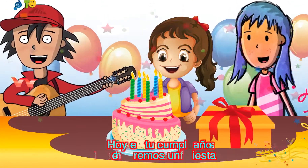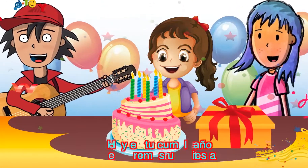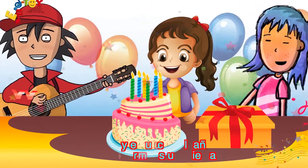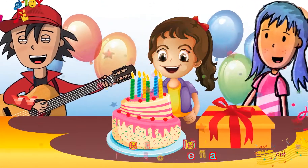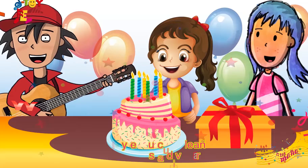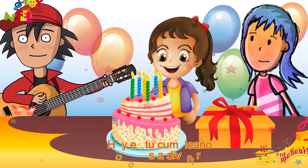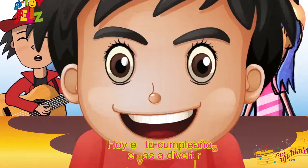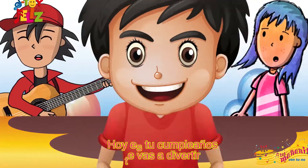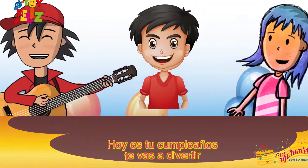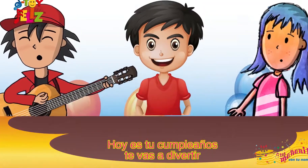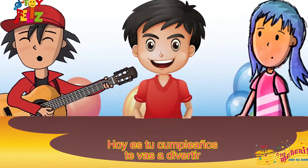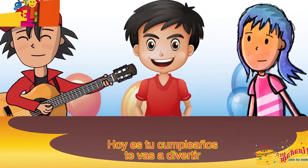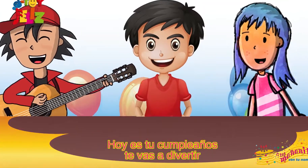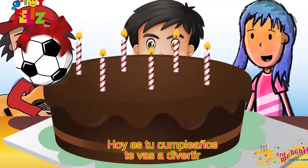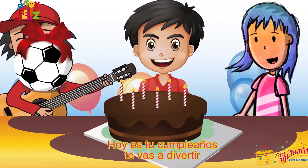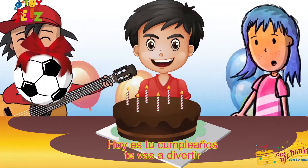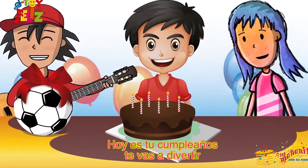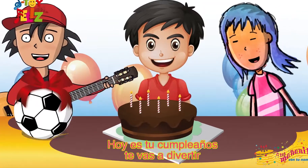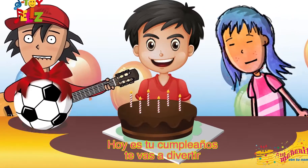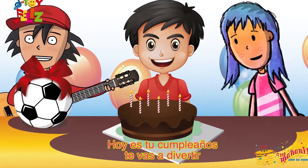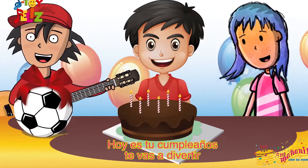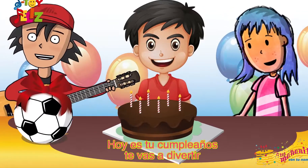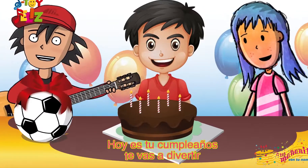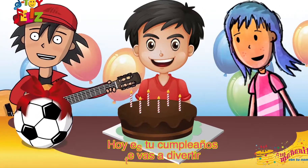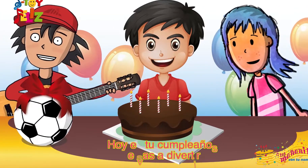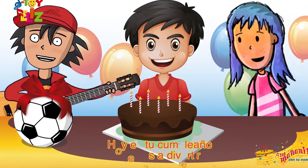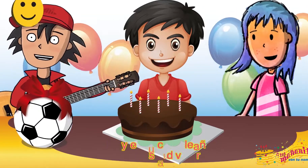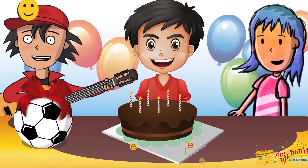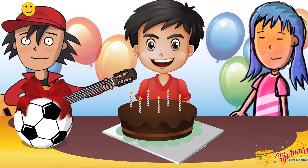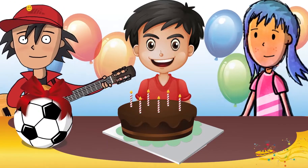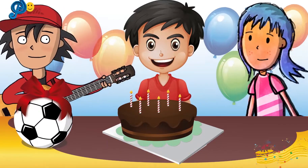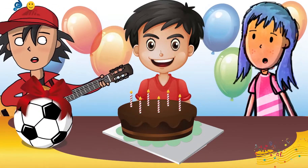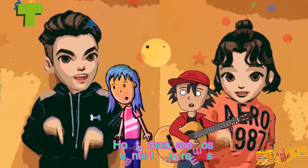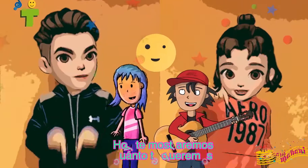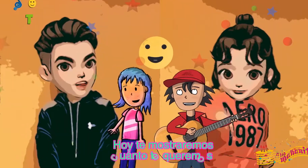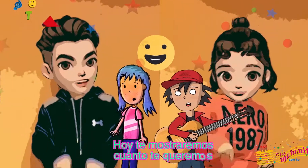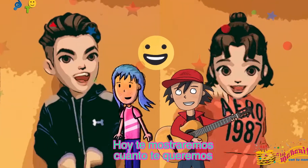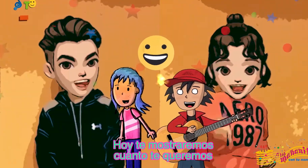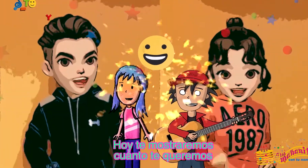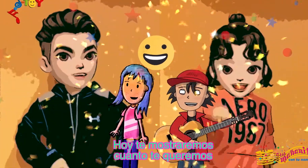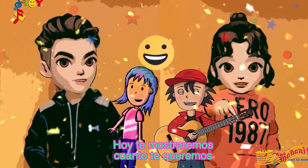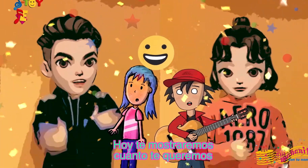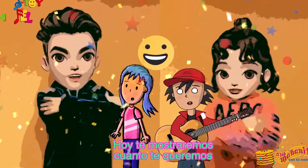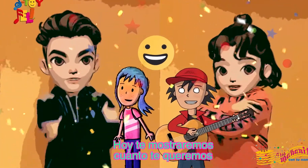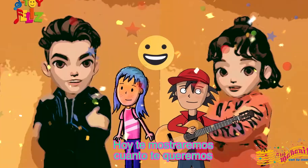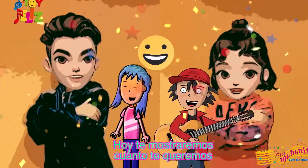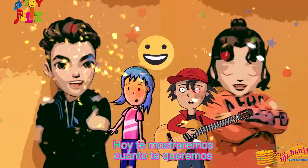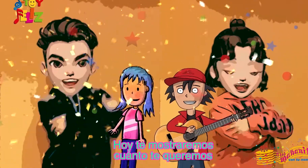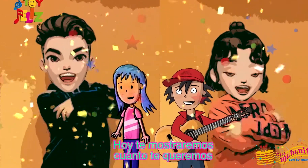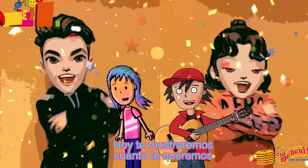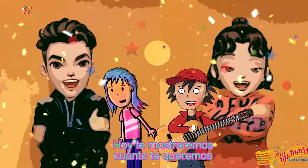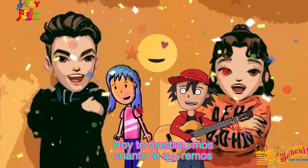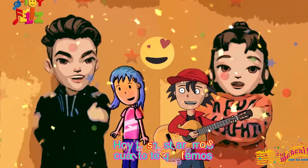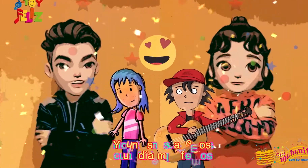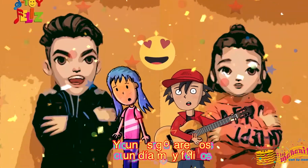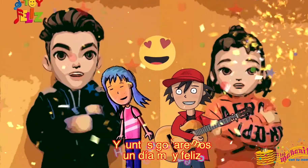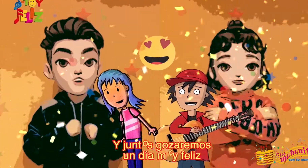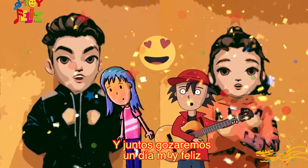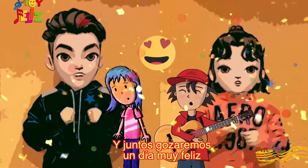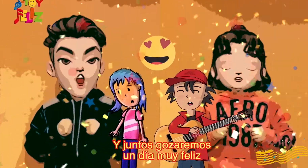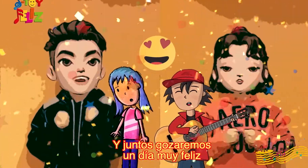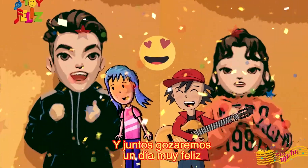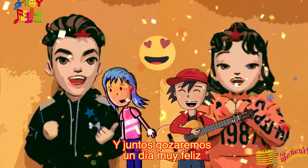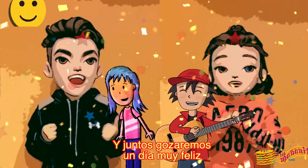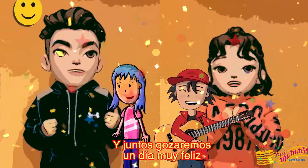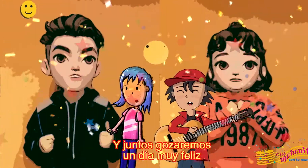una fiesta hoy es tu cumpleaños te vas a divertir nos mostraremos puertos de querer más